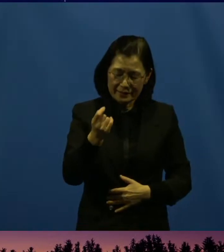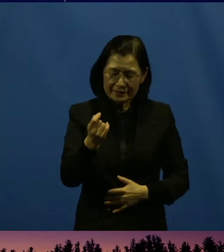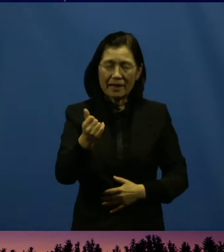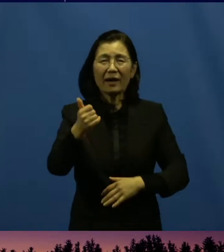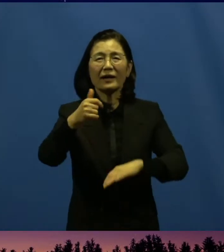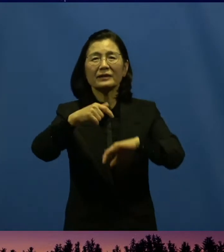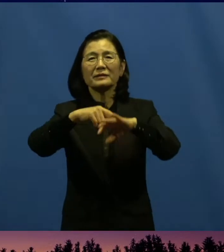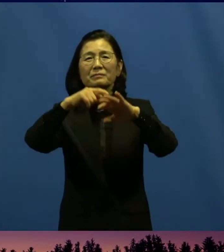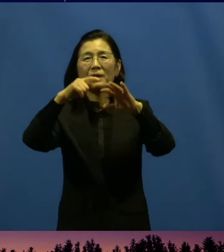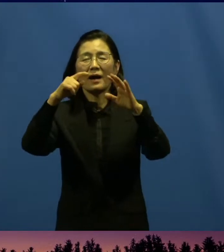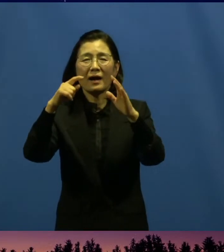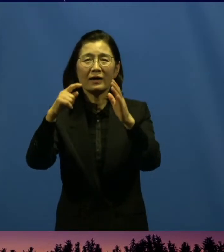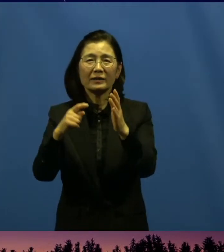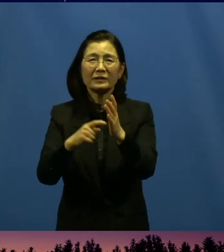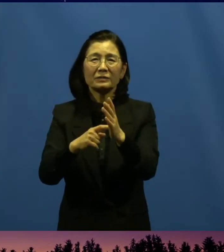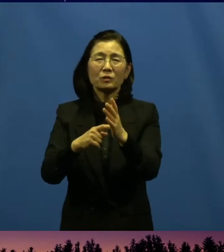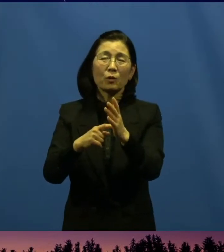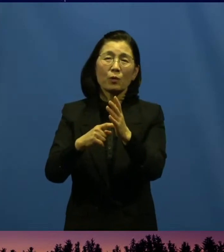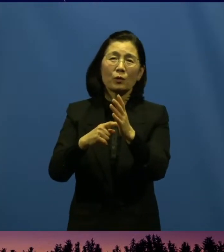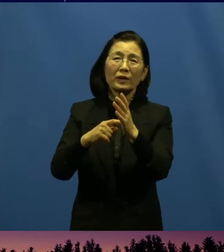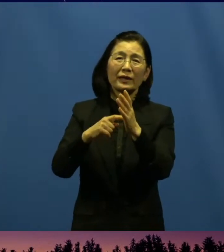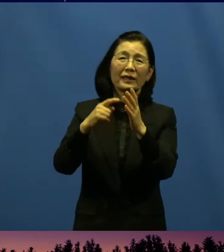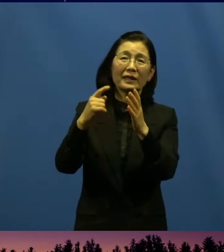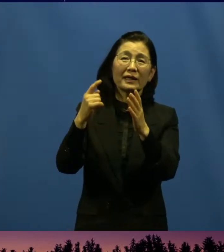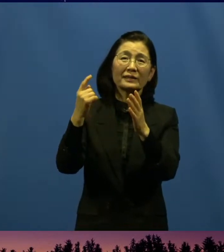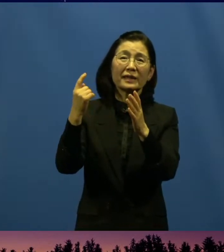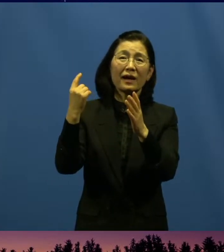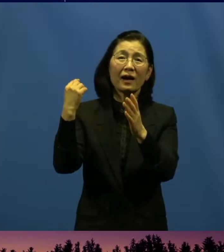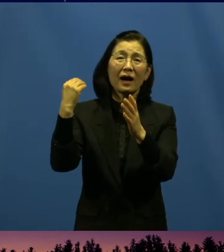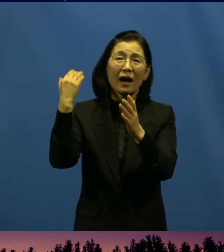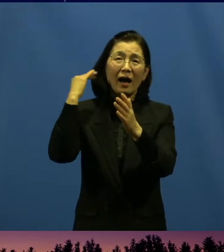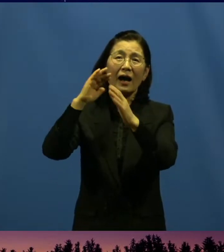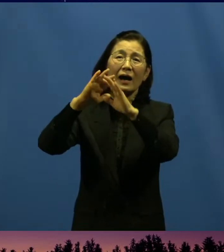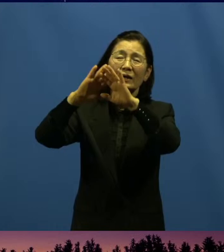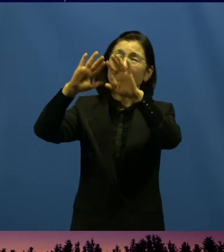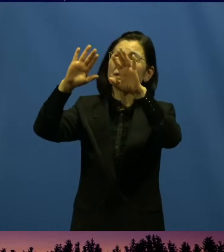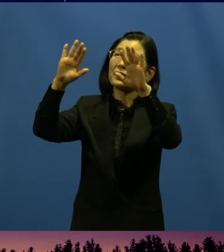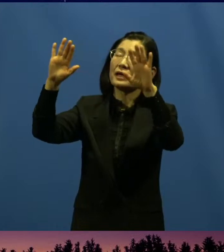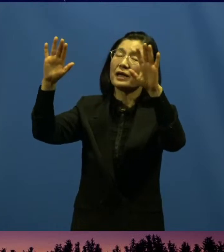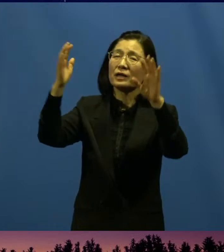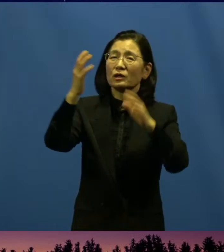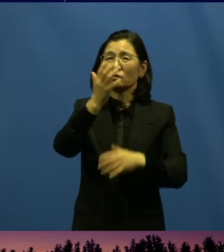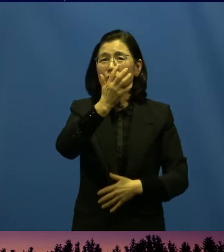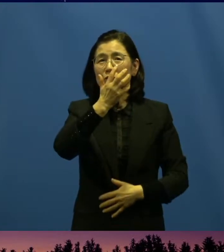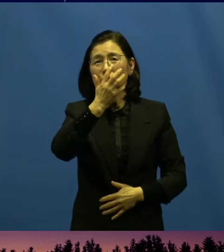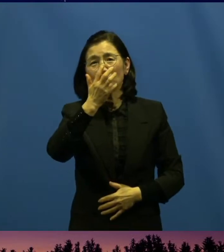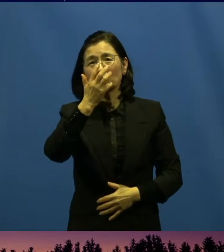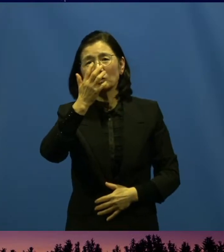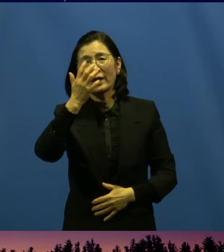내 작은 마음 돌이키사 하늘의